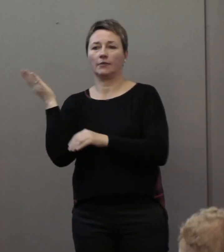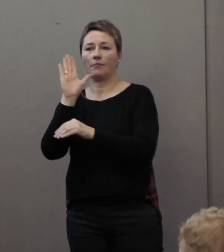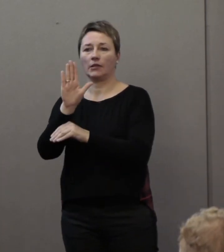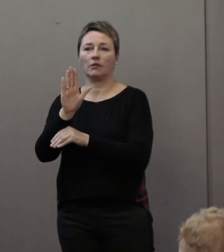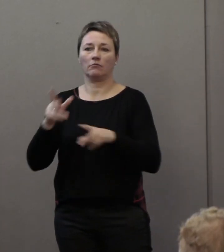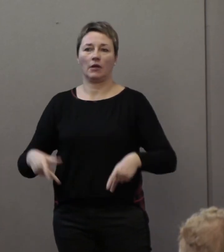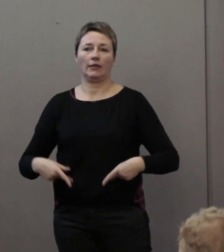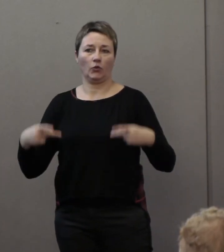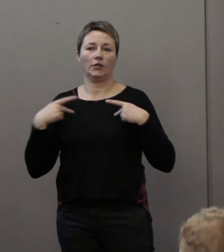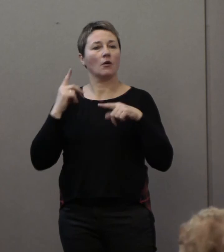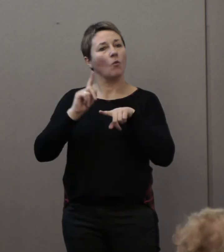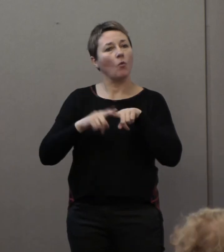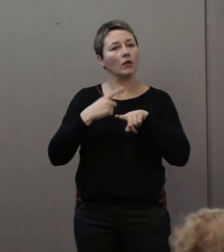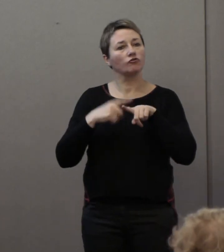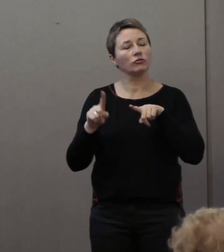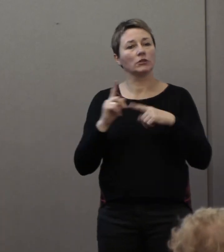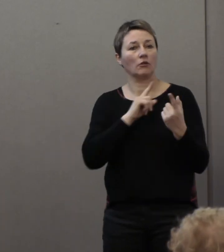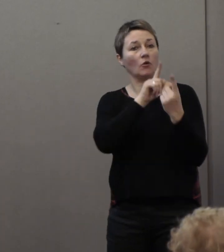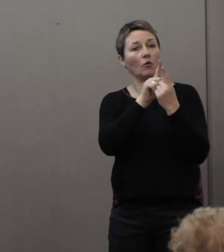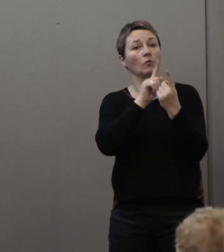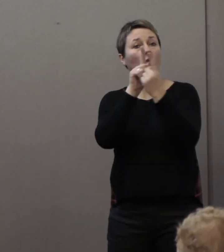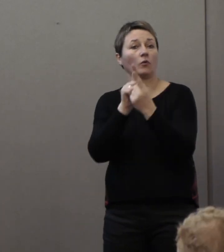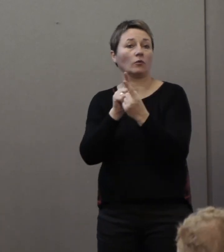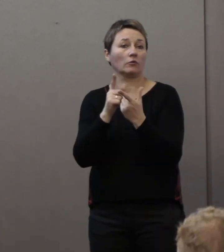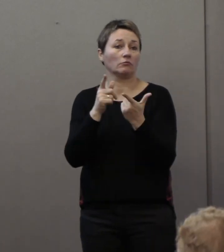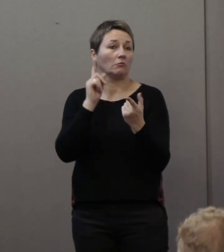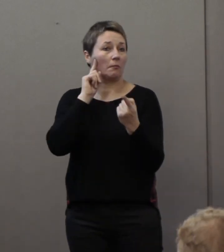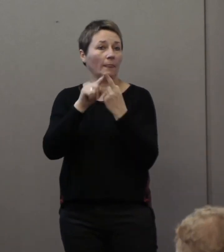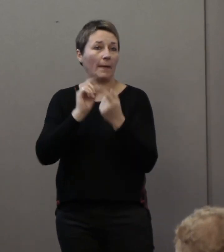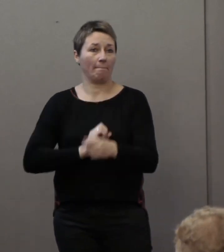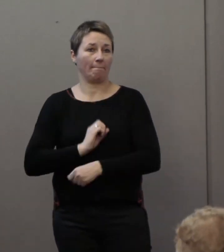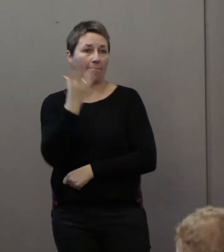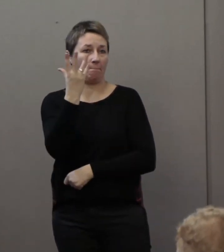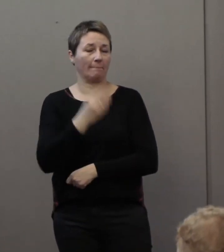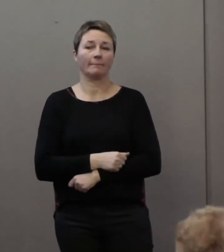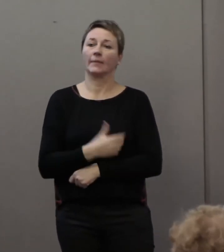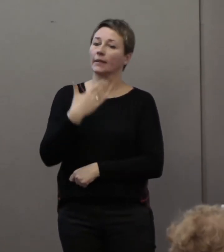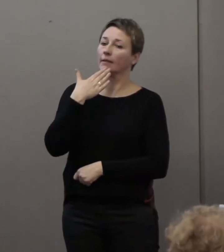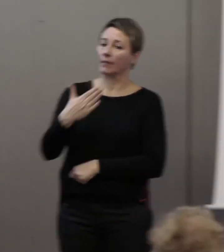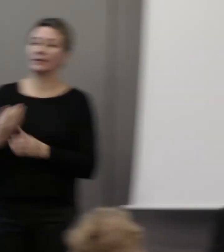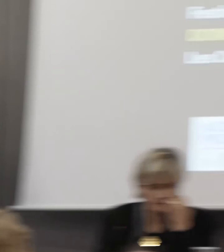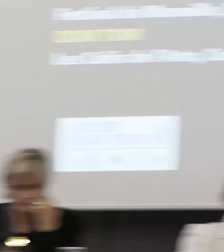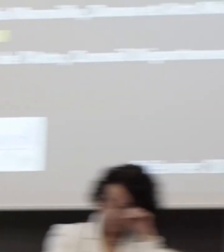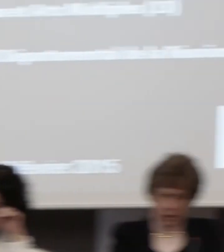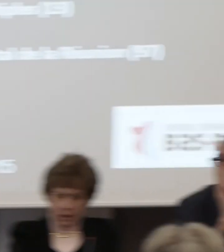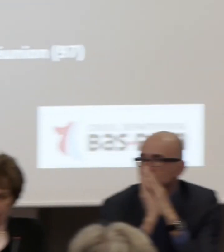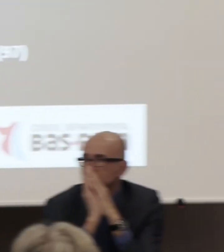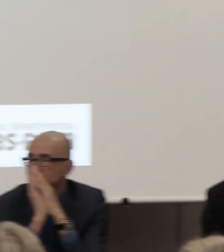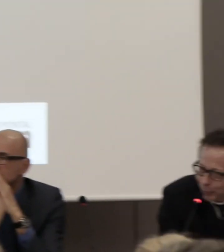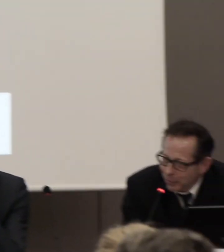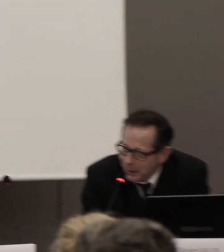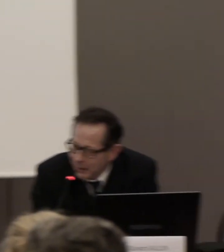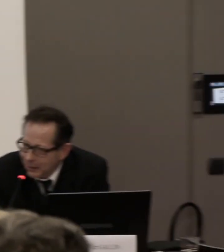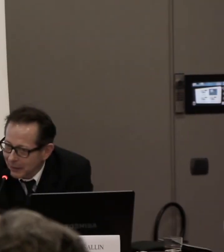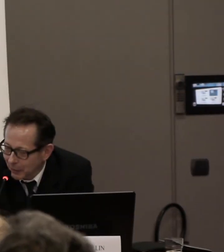l'atelier, façon bien originale de se rencontrer autour de l'art. Voilà. Merci Stéphanie Sauton, nouveau prix donc cette année en marge